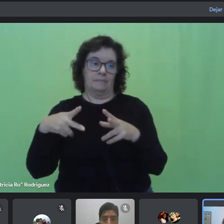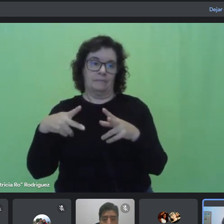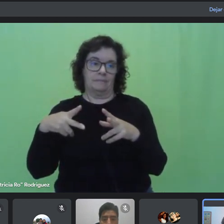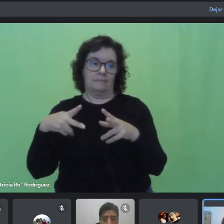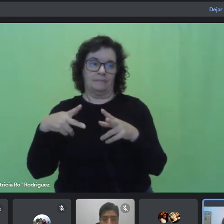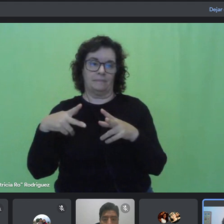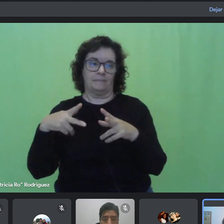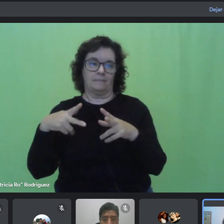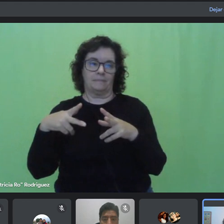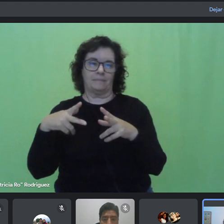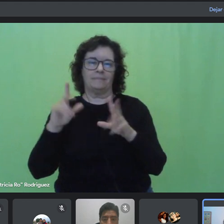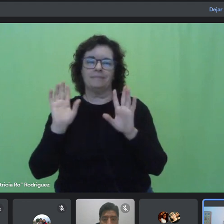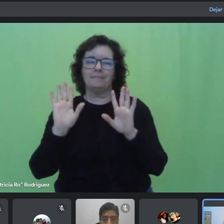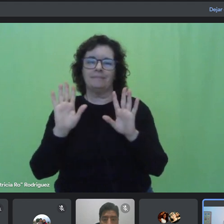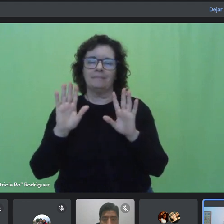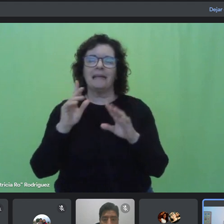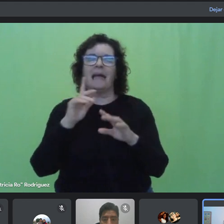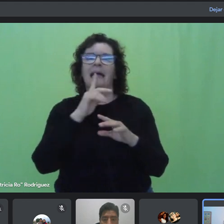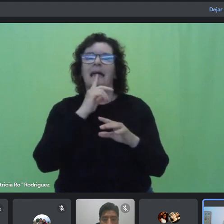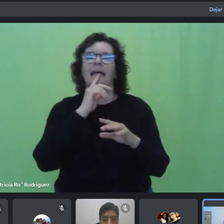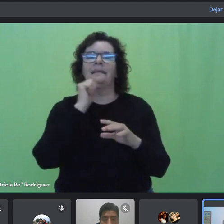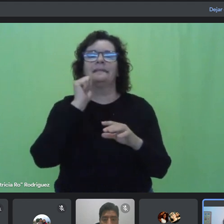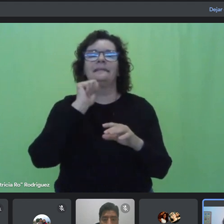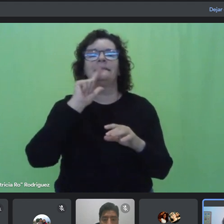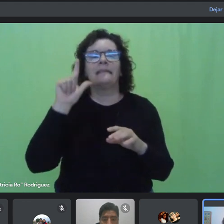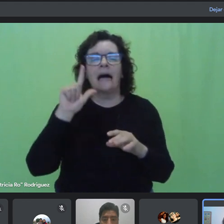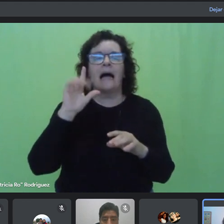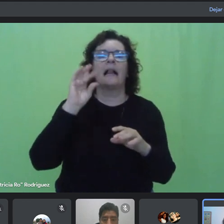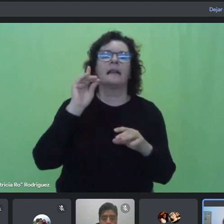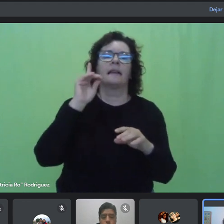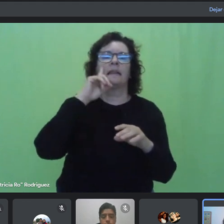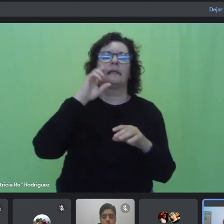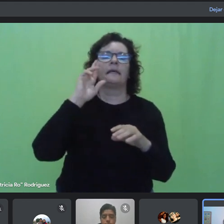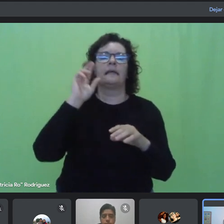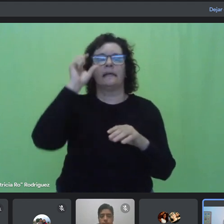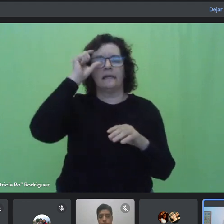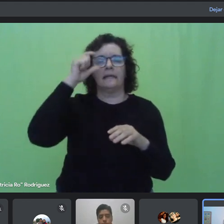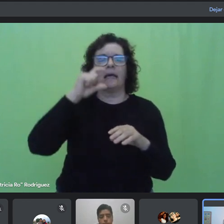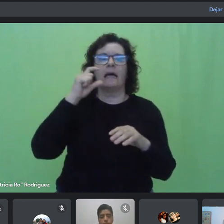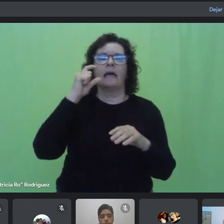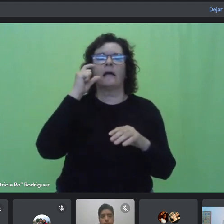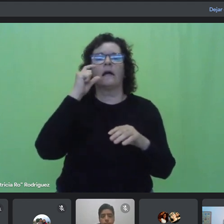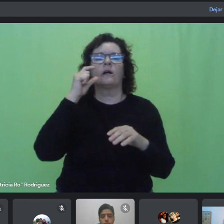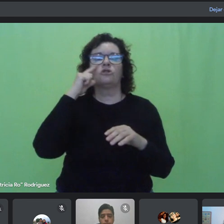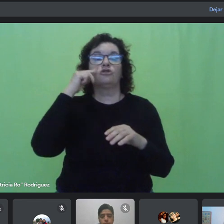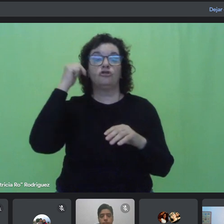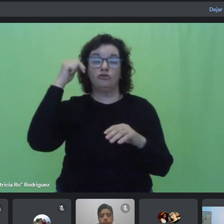No tanto, sino tal dirección, o una dirección como tal. Si tal dirección...